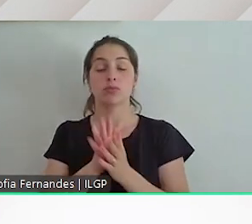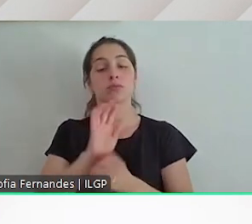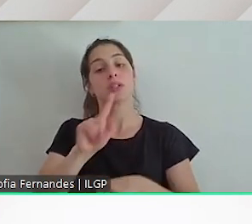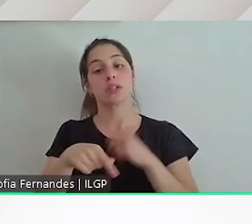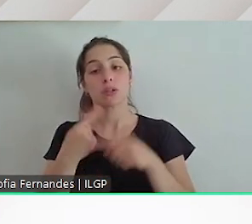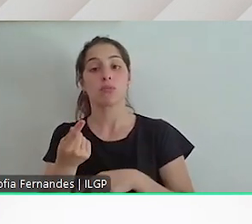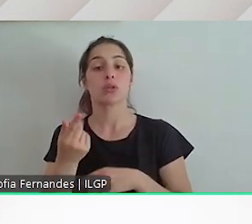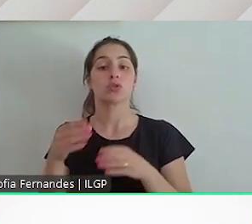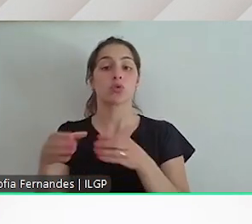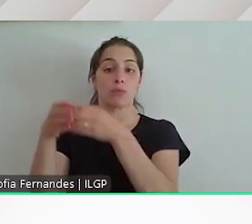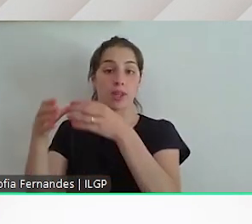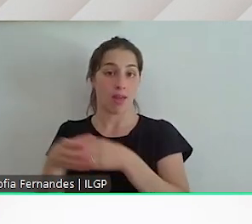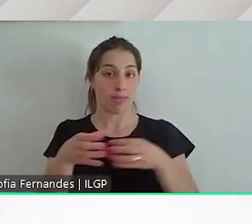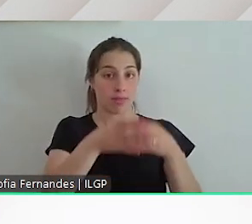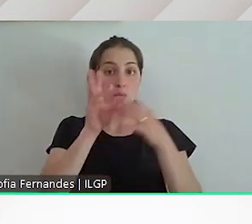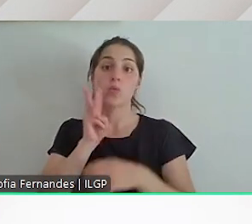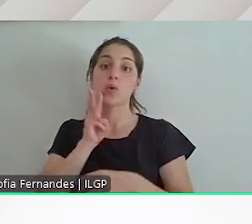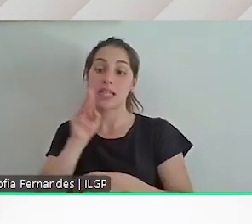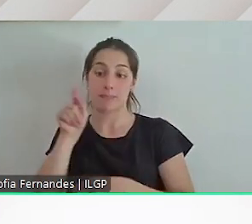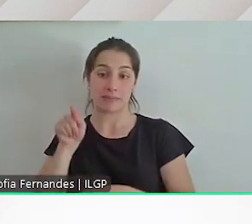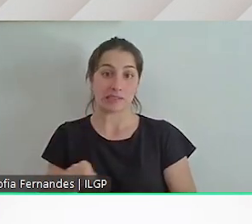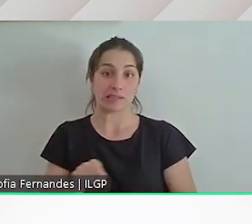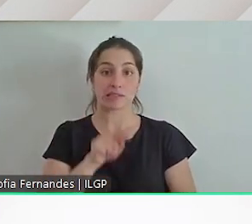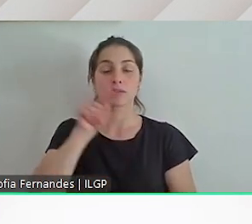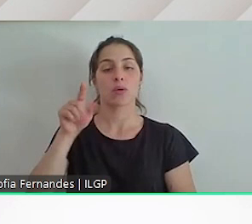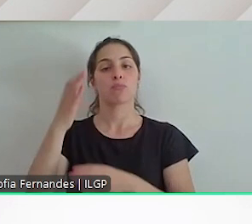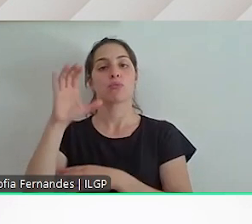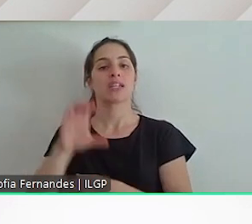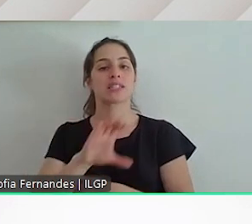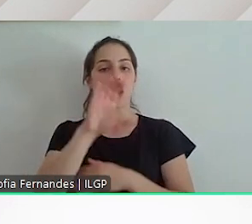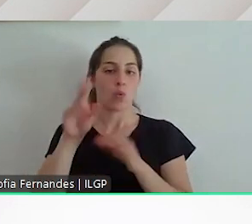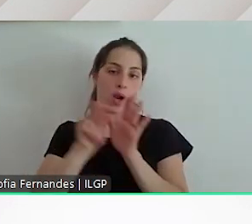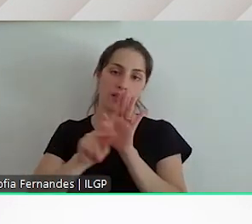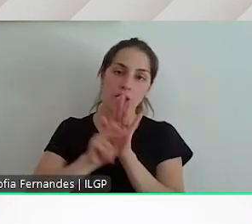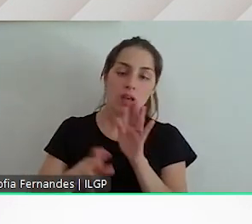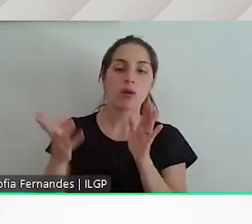acabei de falar no WhatsApp, na publicação de artigos